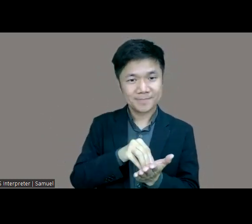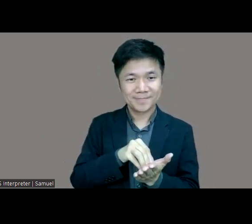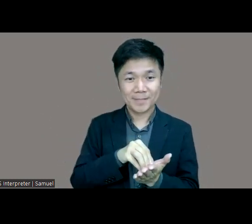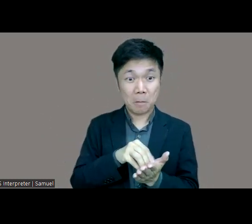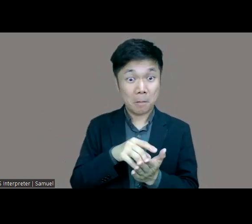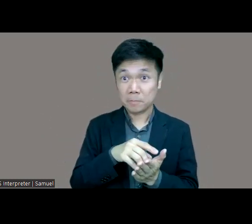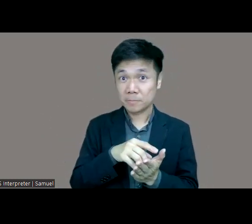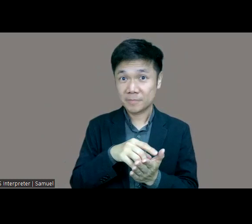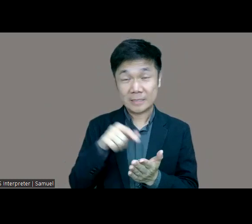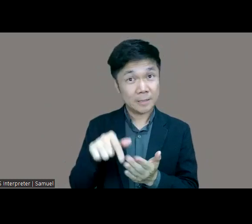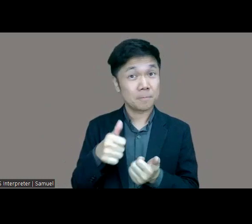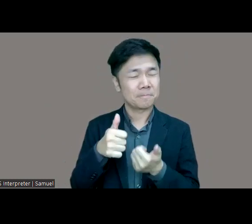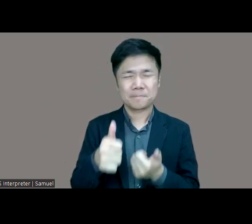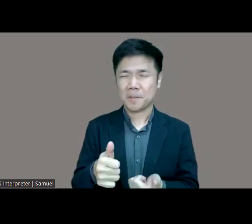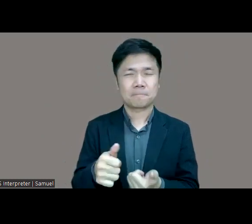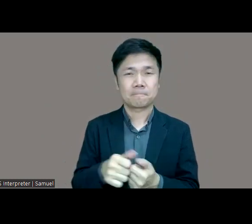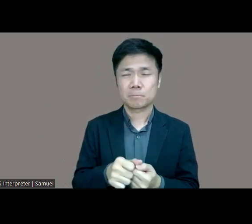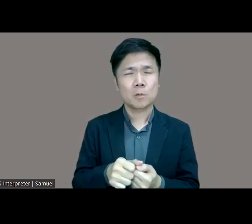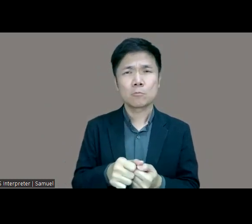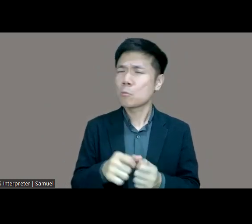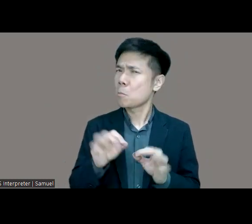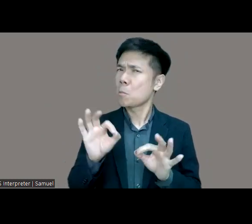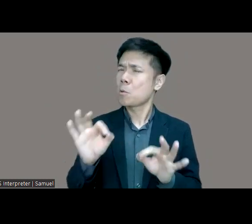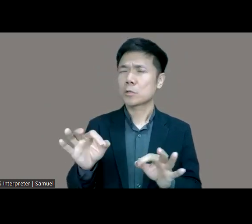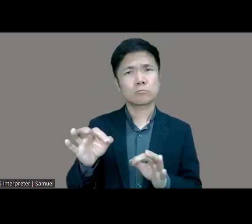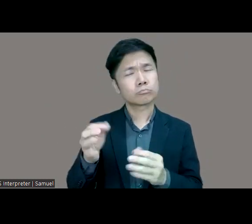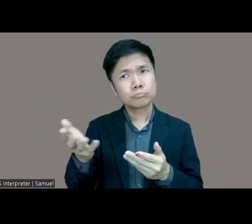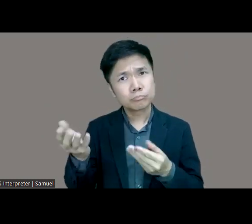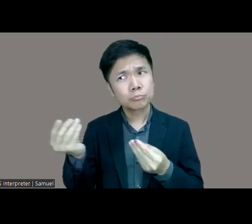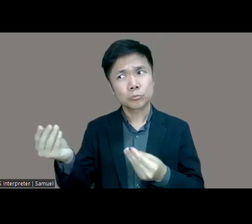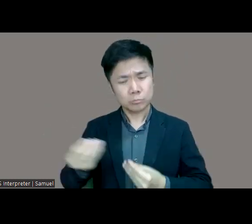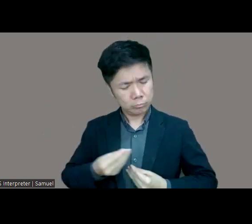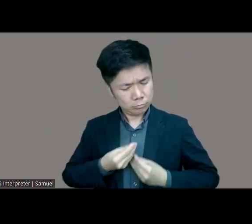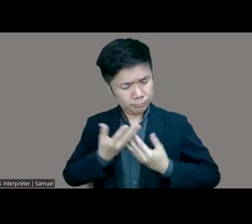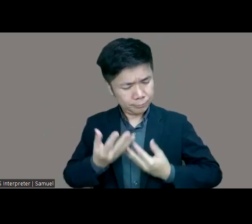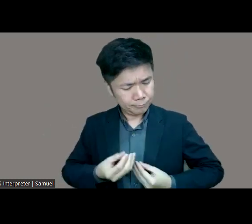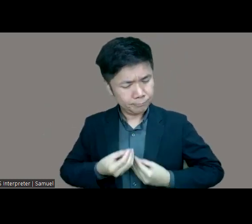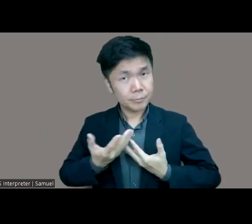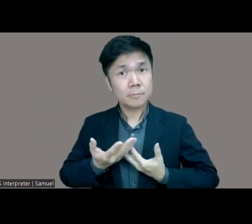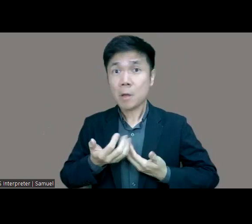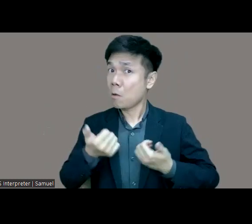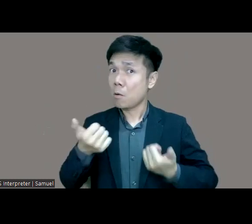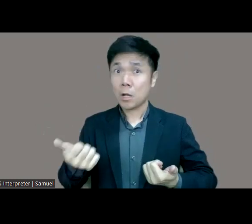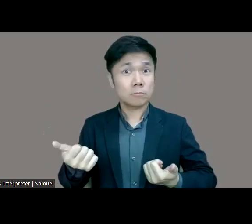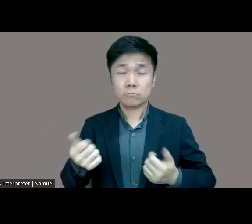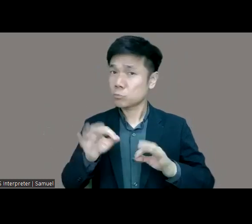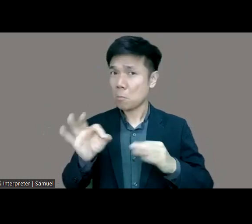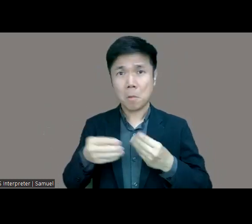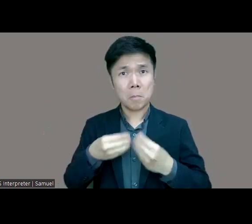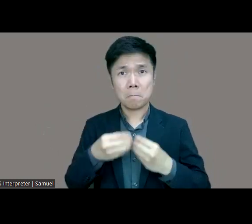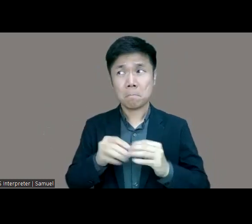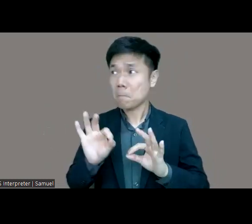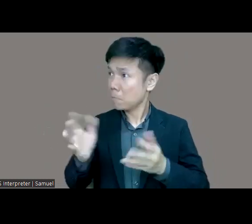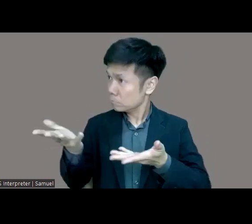Il n'y a pas d'erreur ici. Nous avons partagé ce que nous